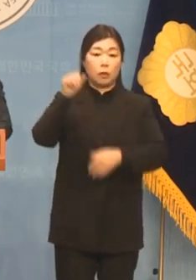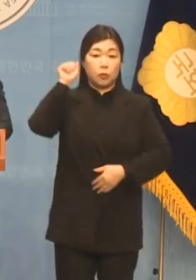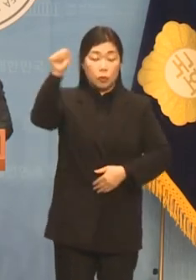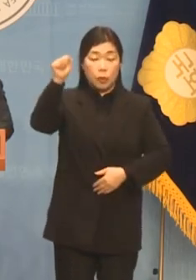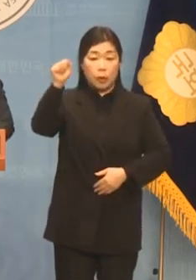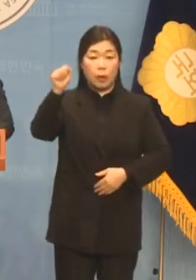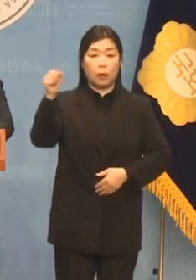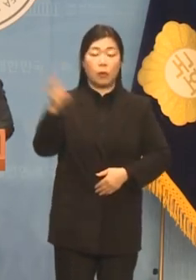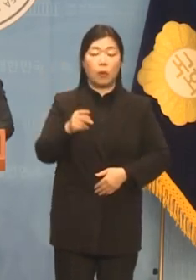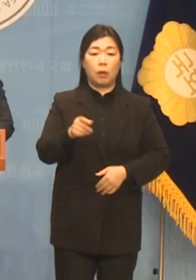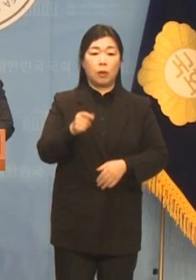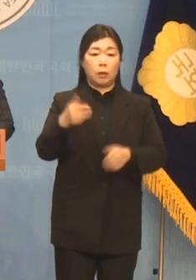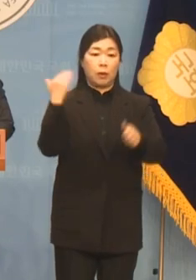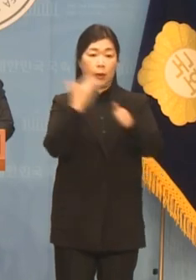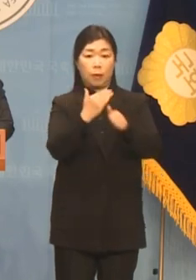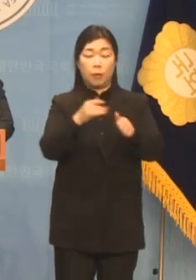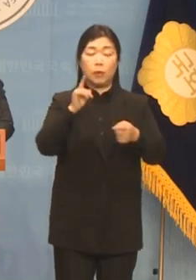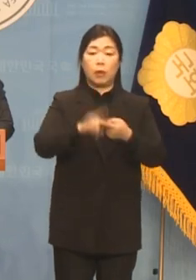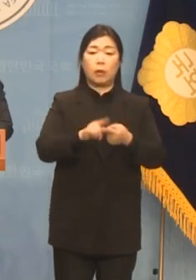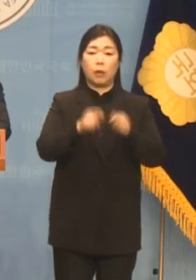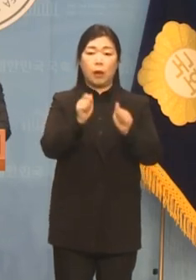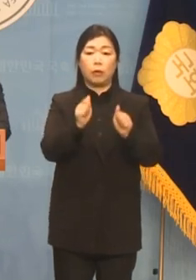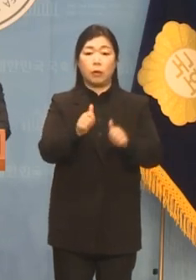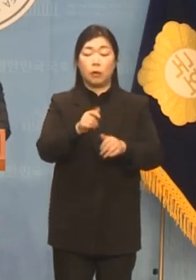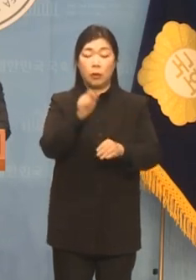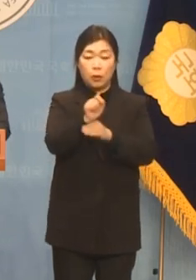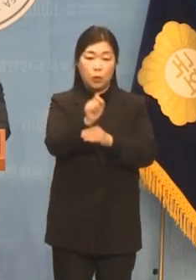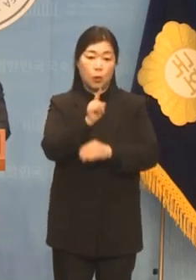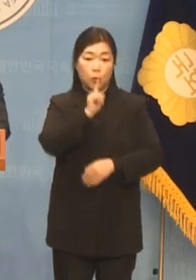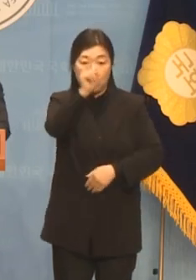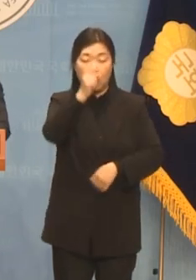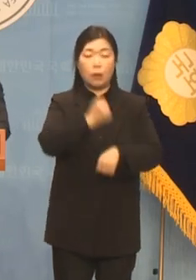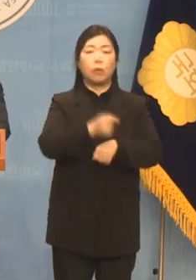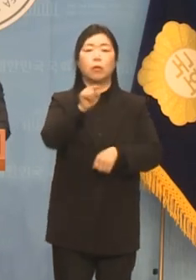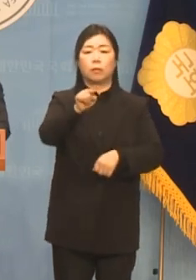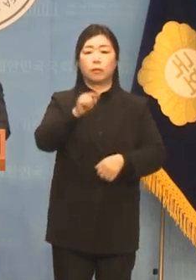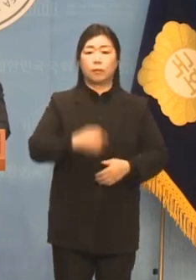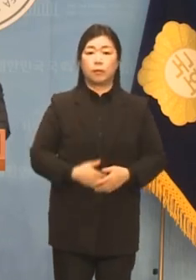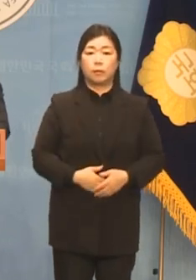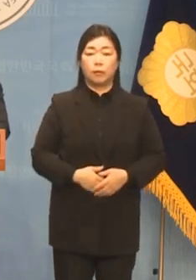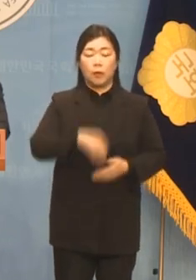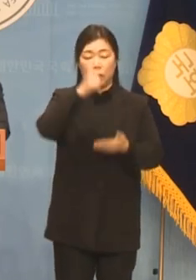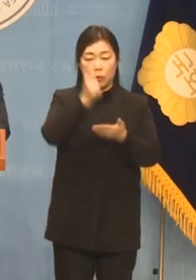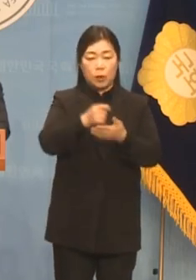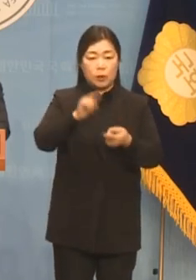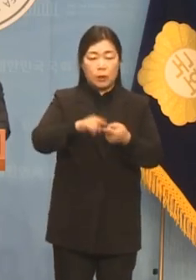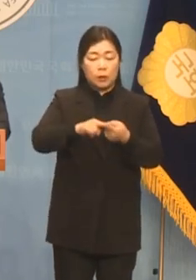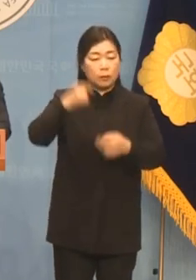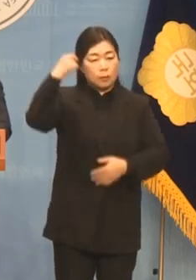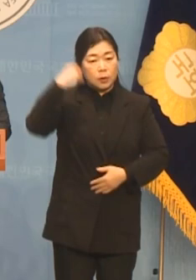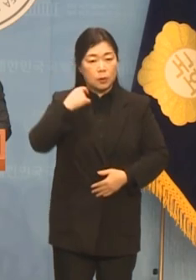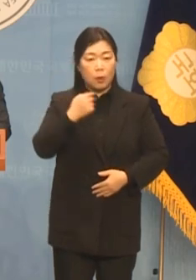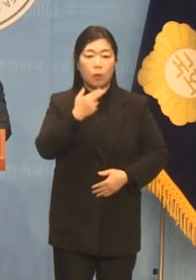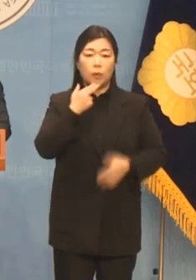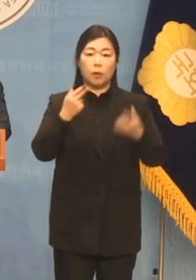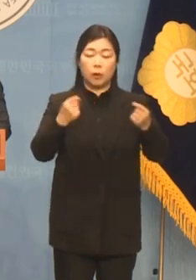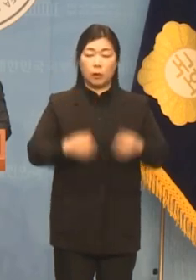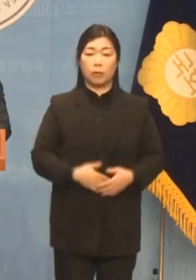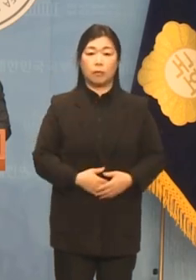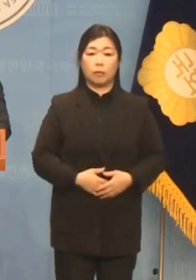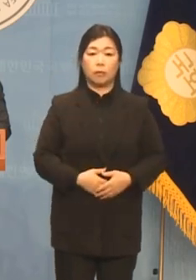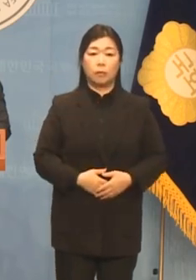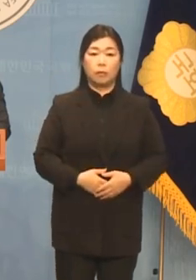행동은 반성과 거리가니다 오죽하면 유죄를 선고한 이심 재판부도 자신의 잘못을